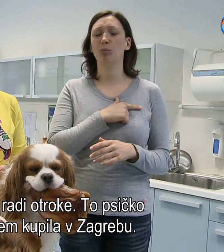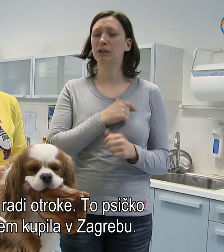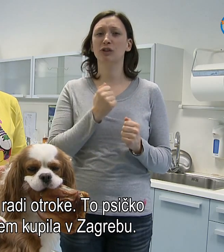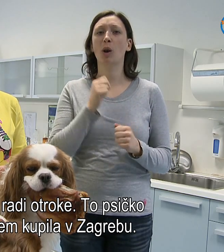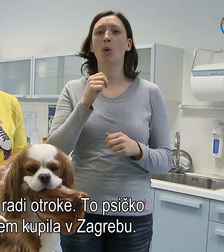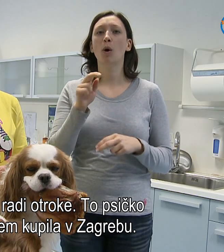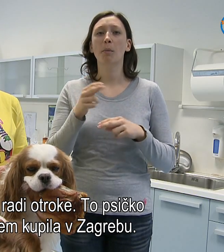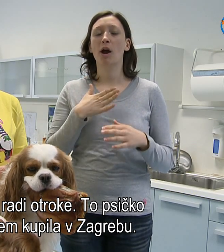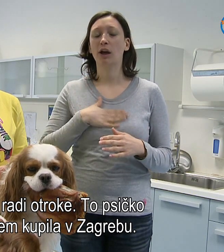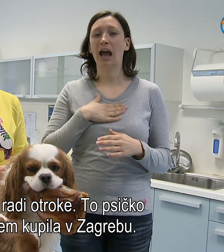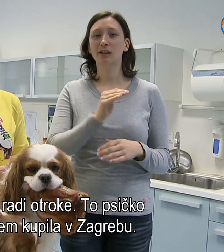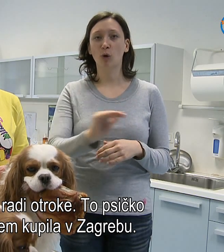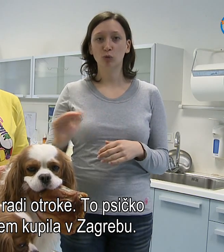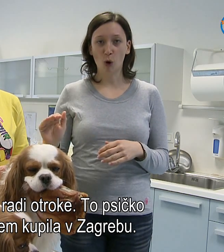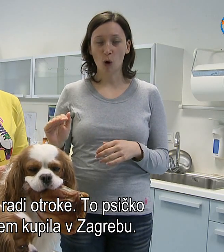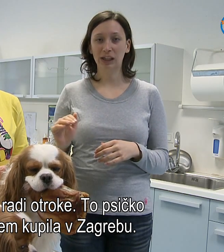radi otroke.